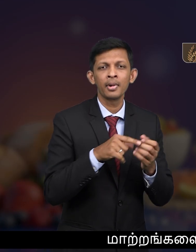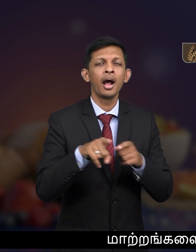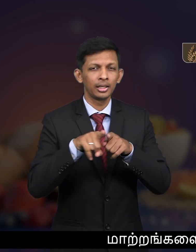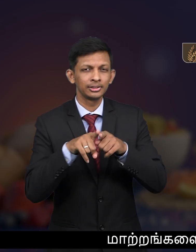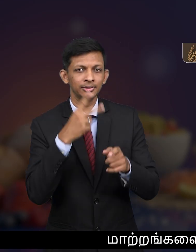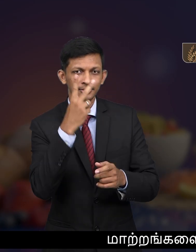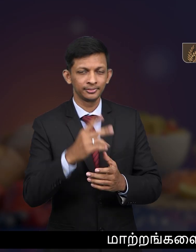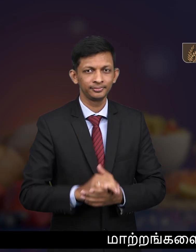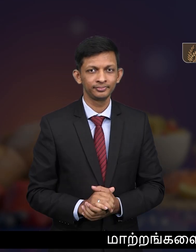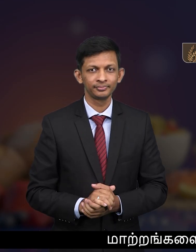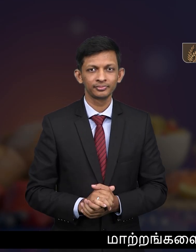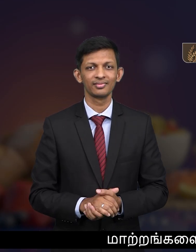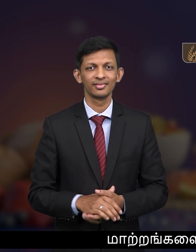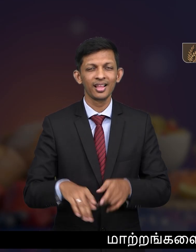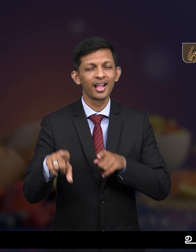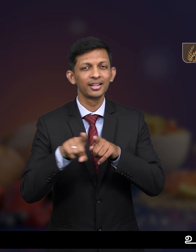மாற்றங்களையும் ஏற்படுத்துகின்றன.